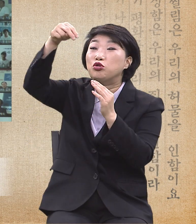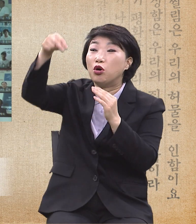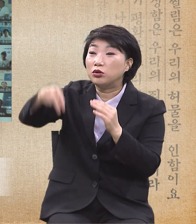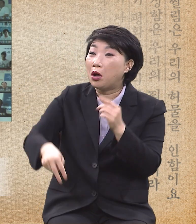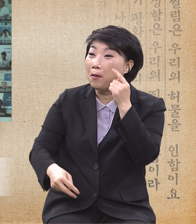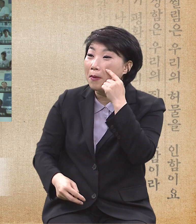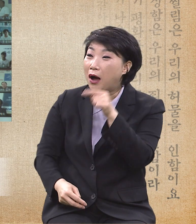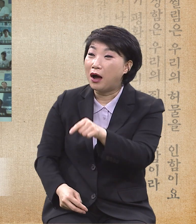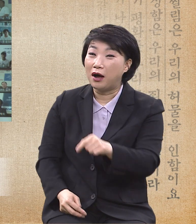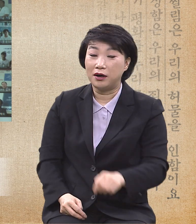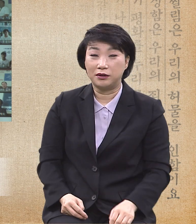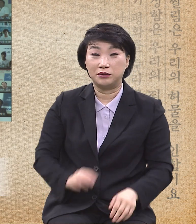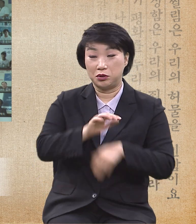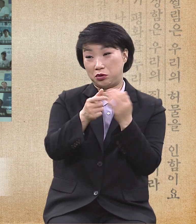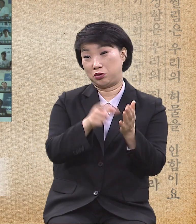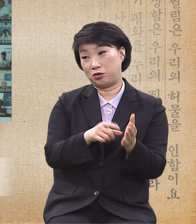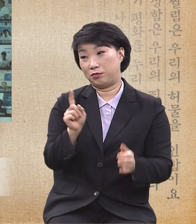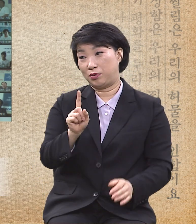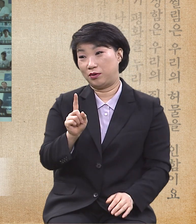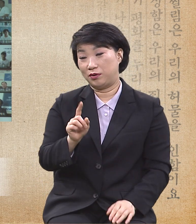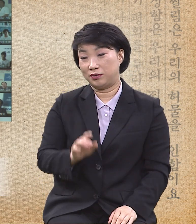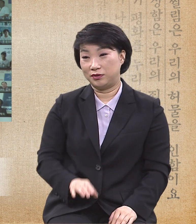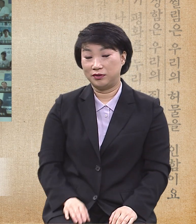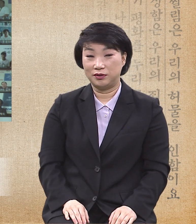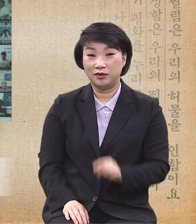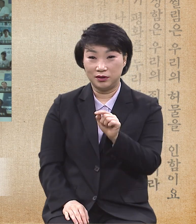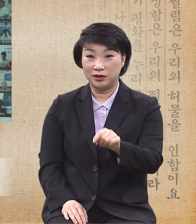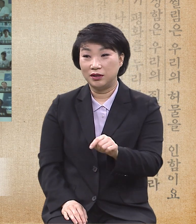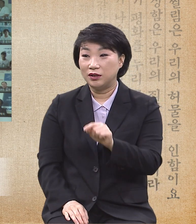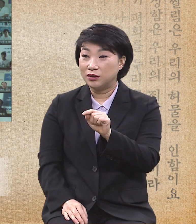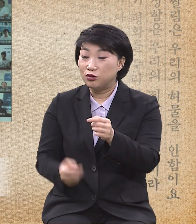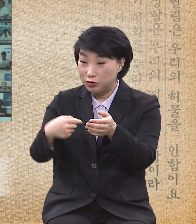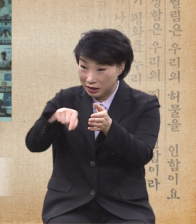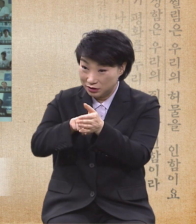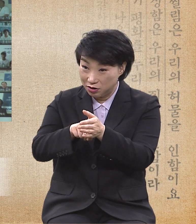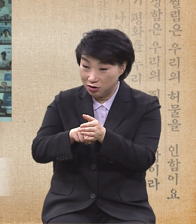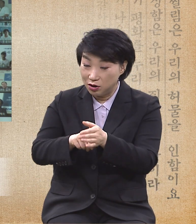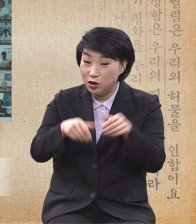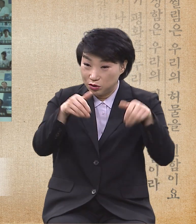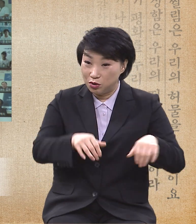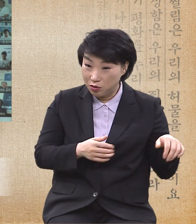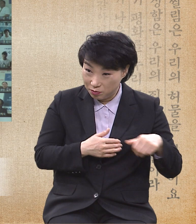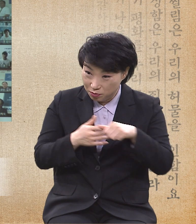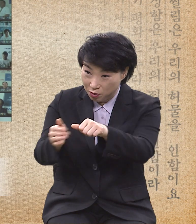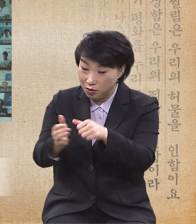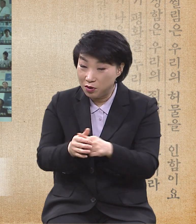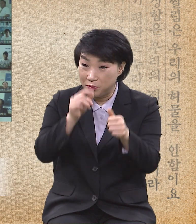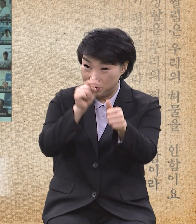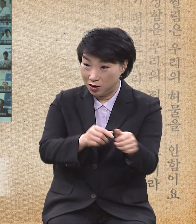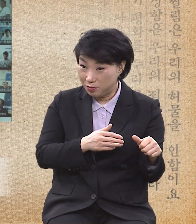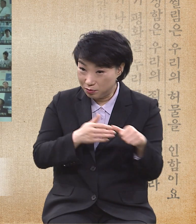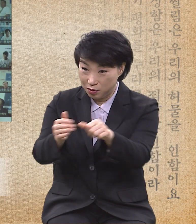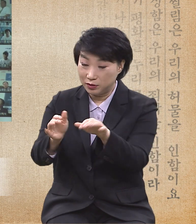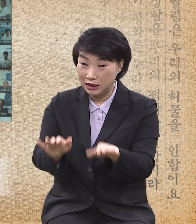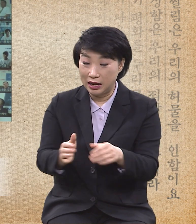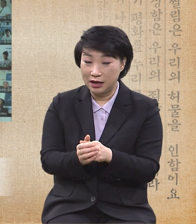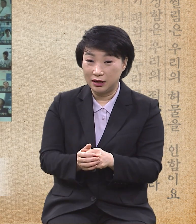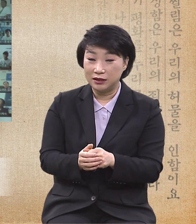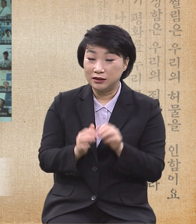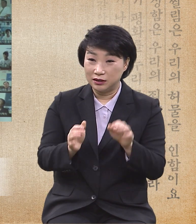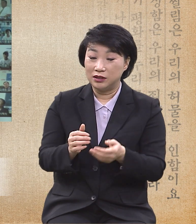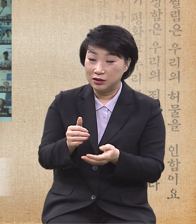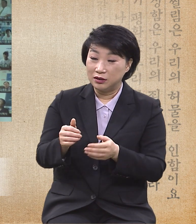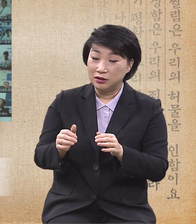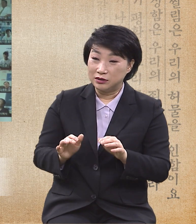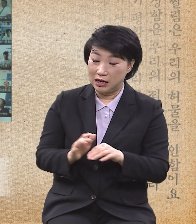뛰어내려보라. 기록되었으되 저가 너를 위해서 그 사자들을 명하시리니 저희가